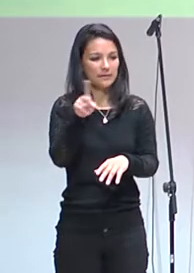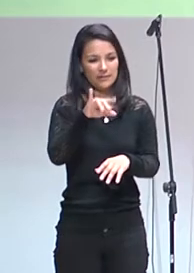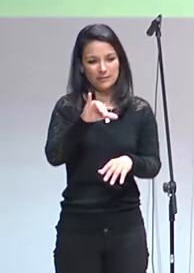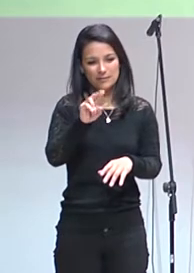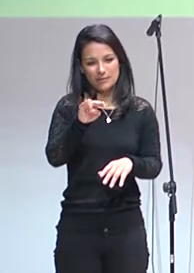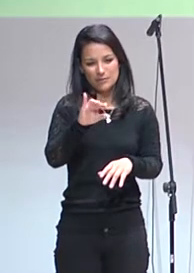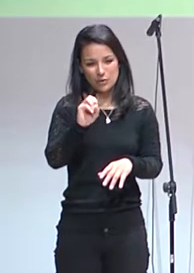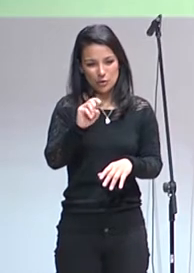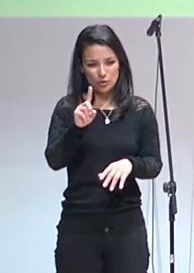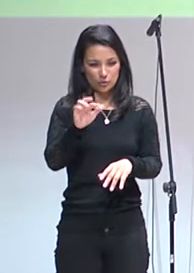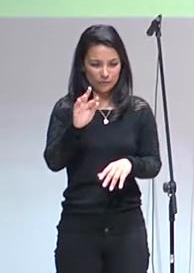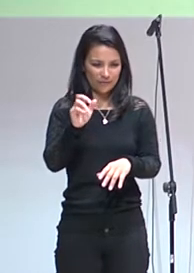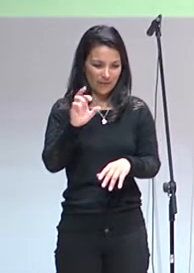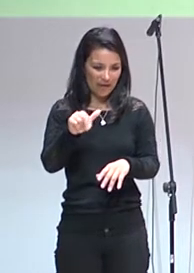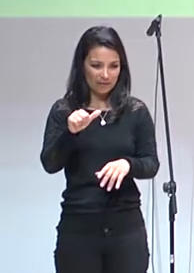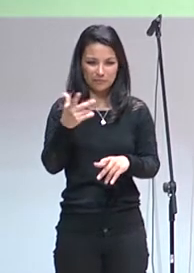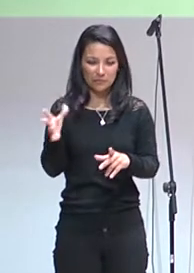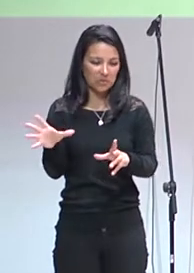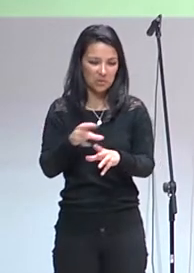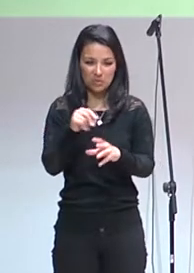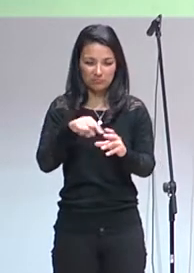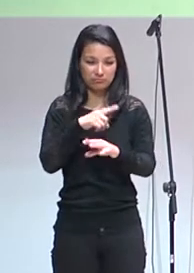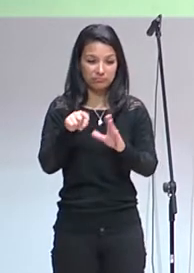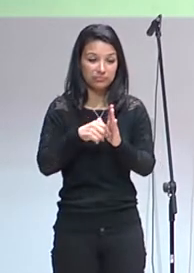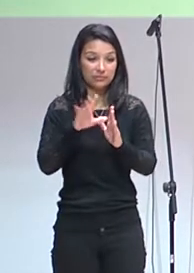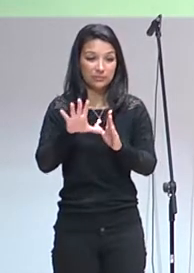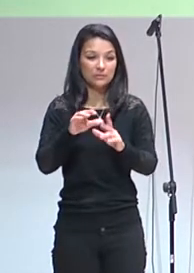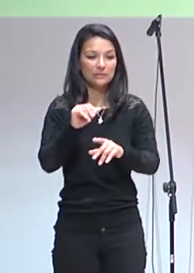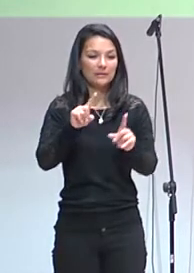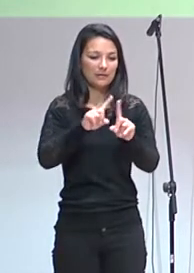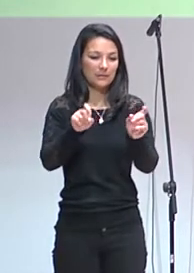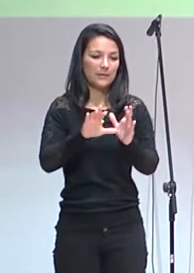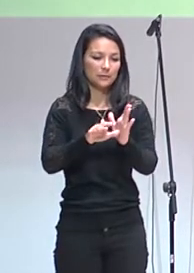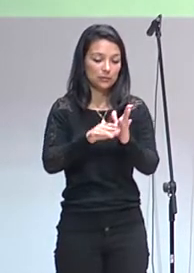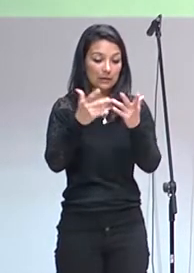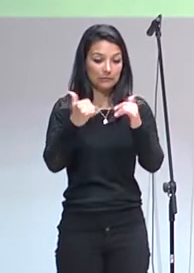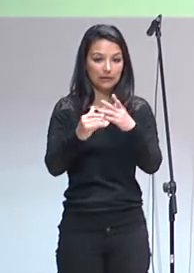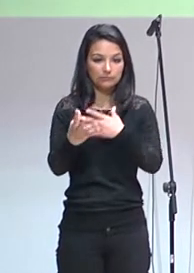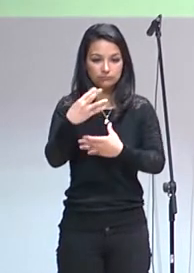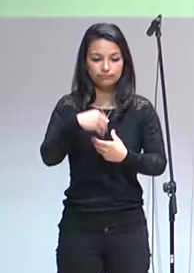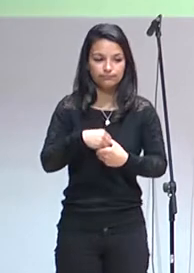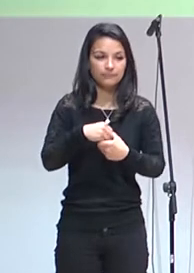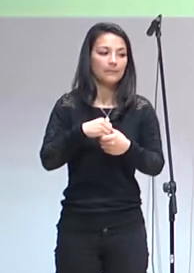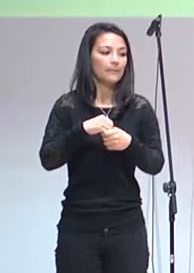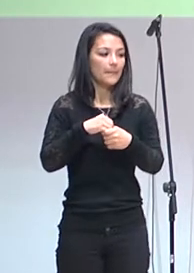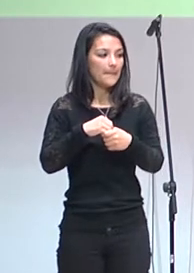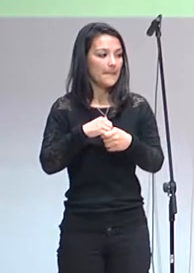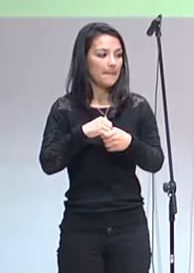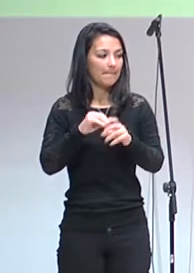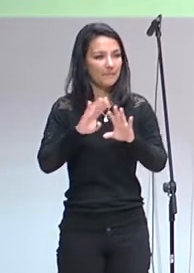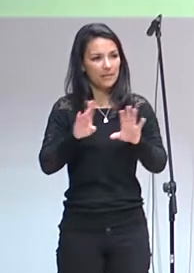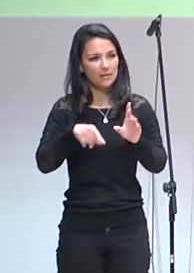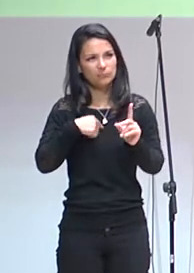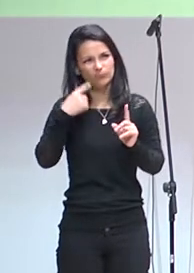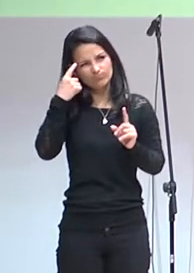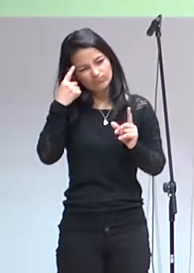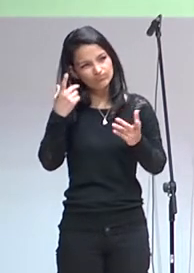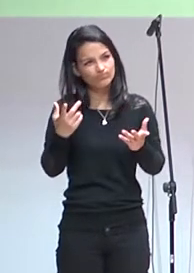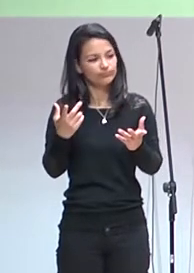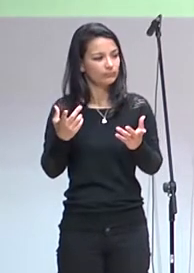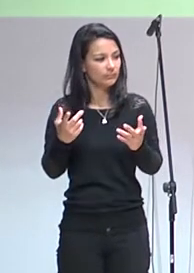de la atmósfera, de la litósfera, bueno, desde las sociales. Entonces nos metimos un poco también en pensamientos, pues,